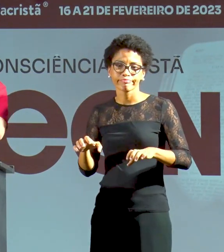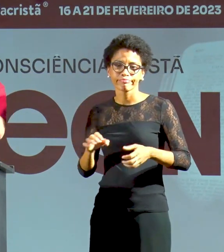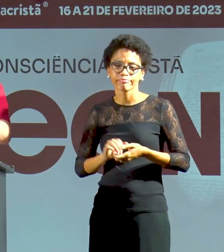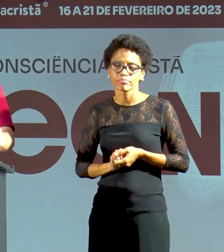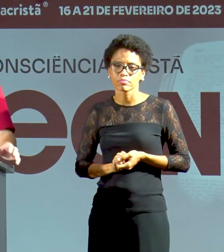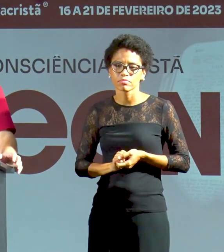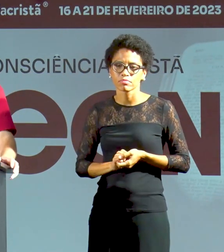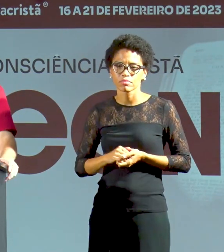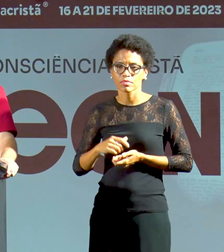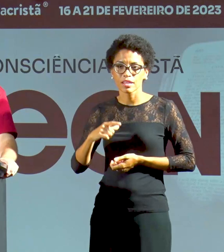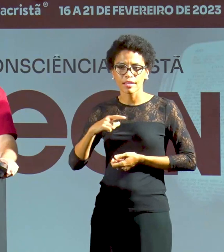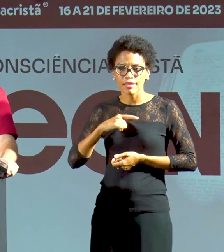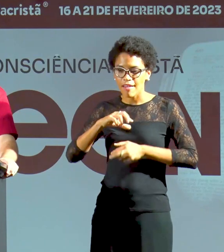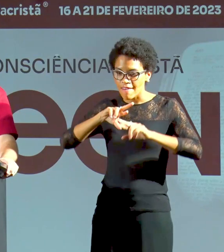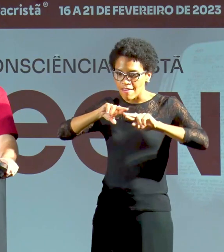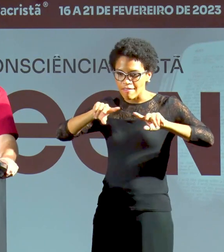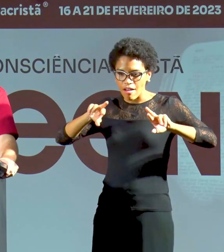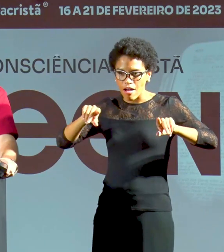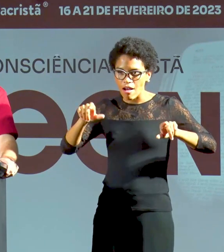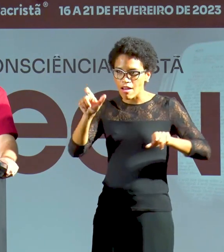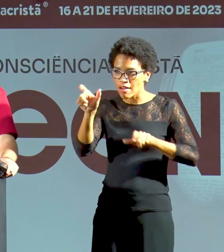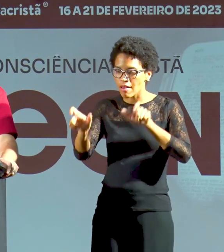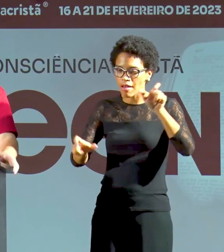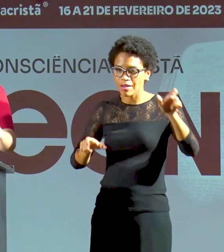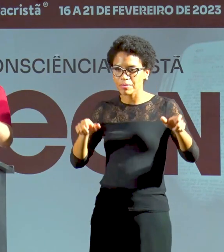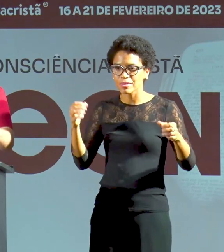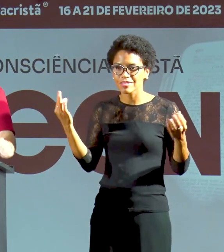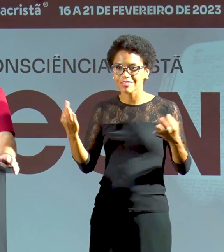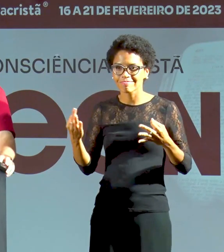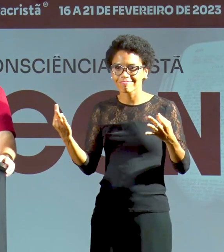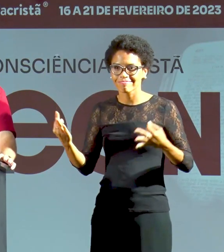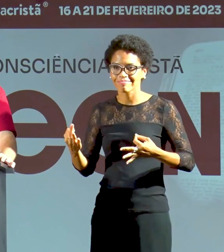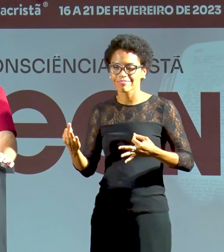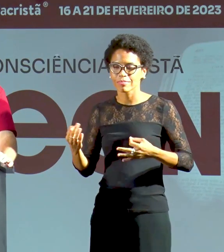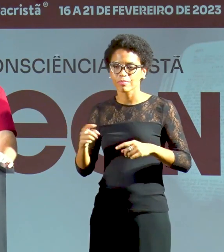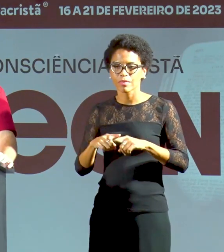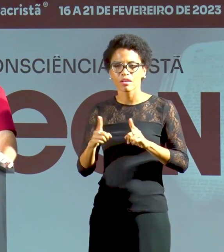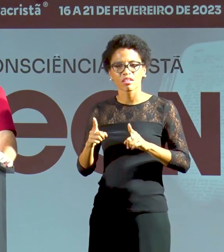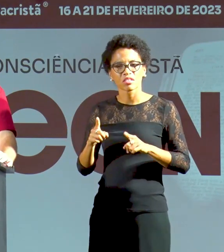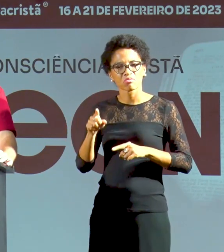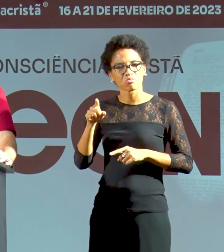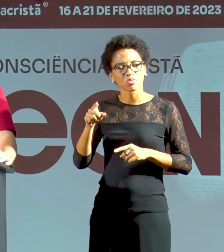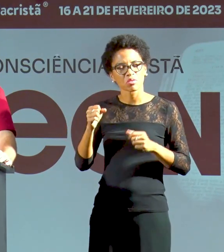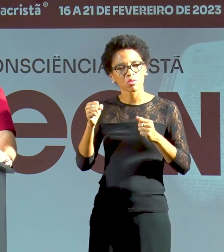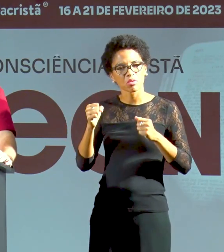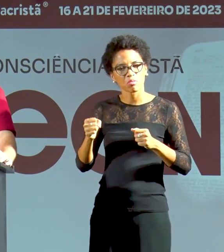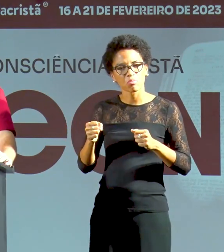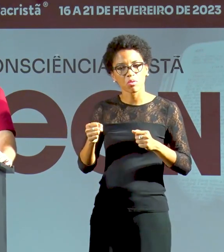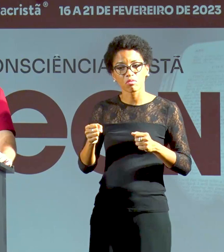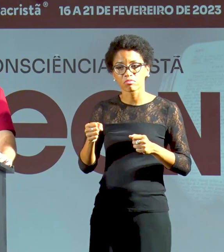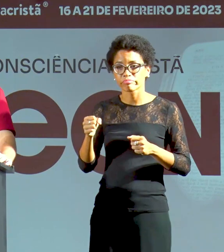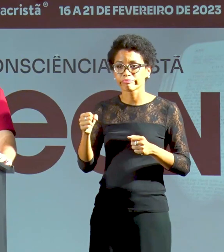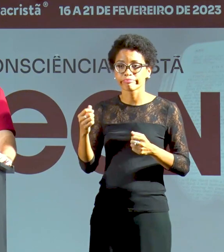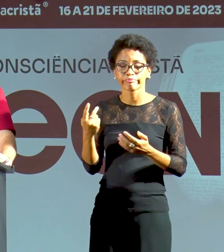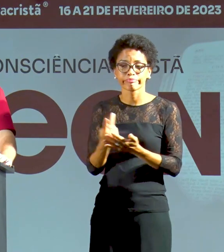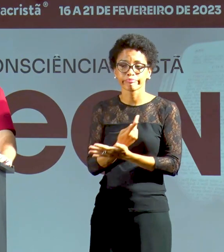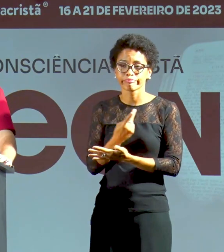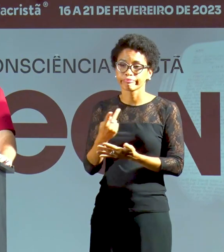Existem várias pessoas certas Mas você pode não ser a pessoa certa para nenhuma delas